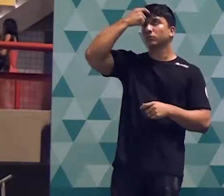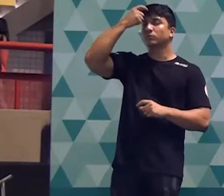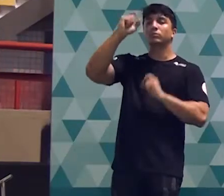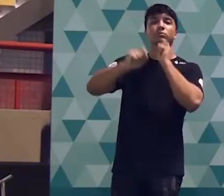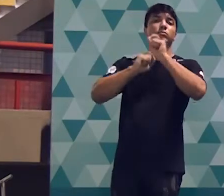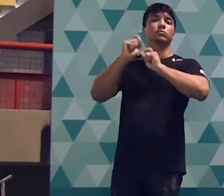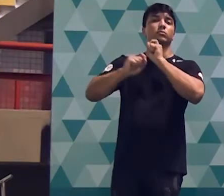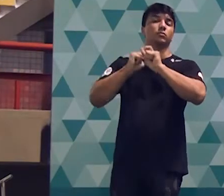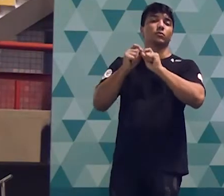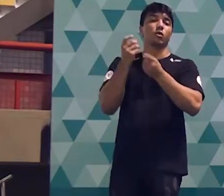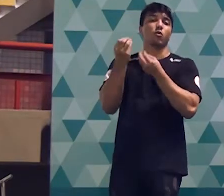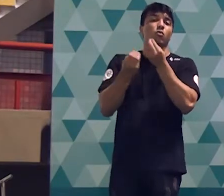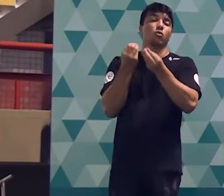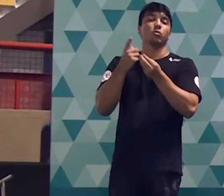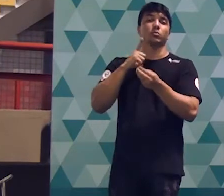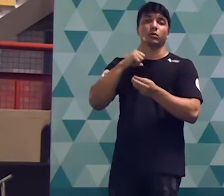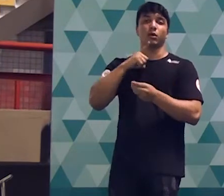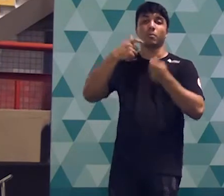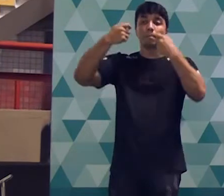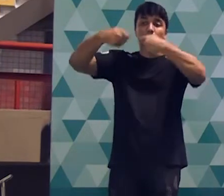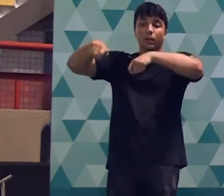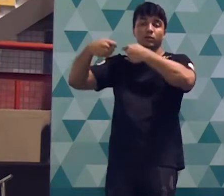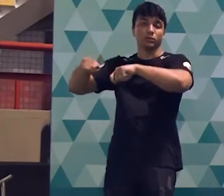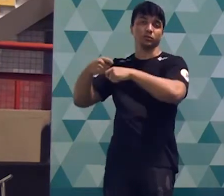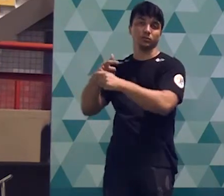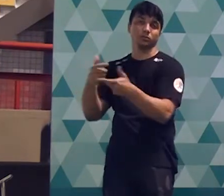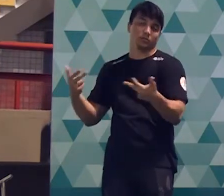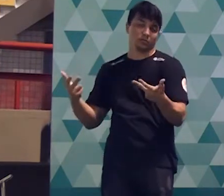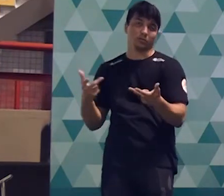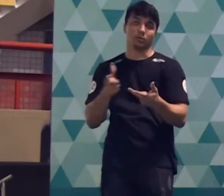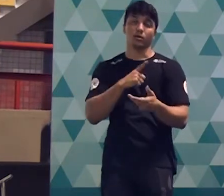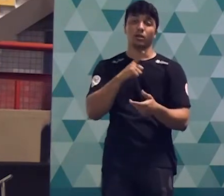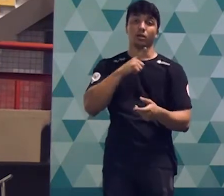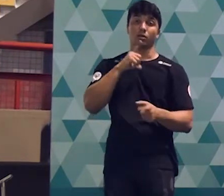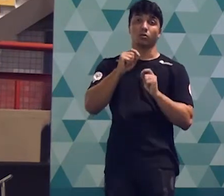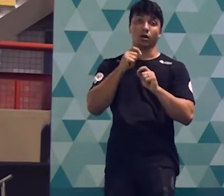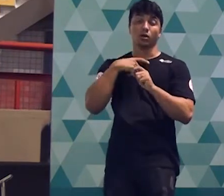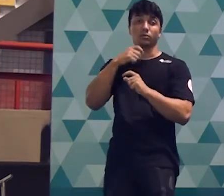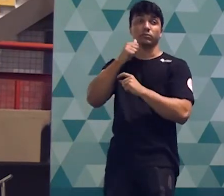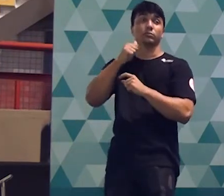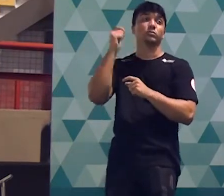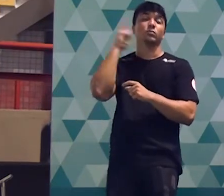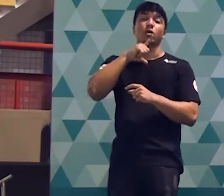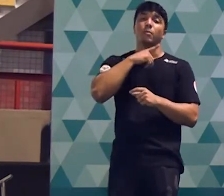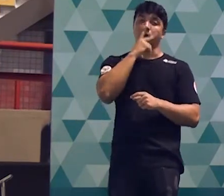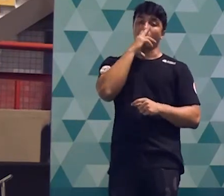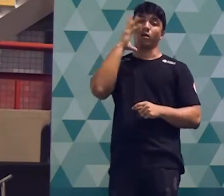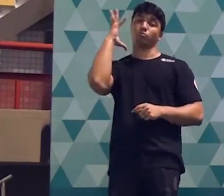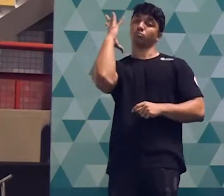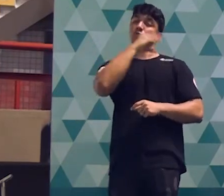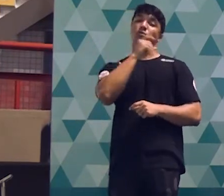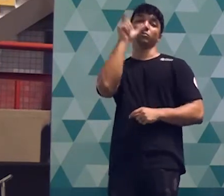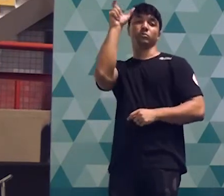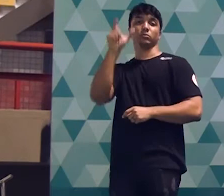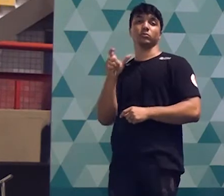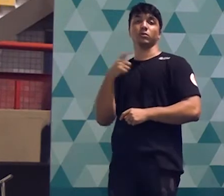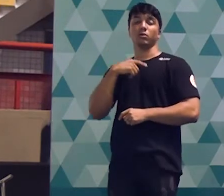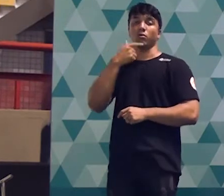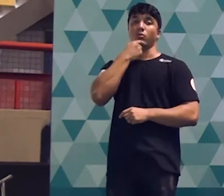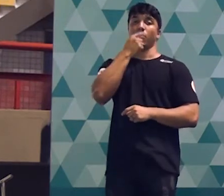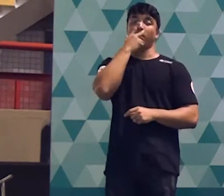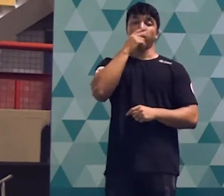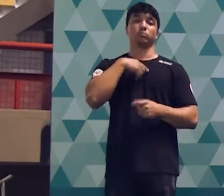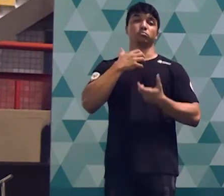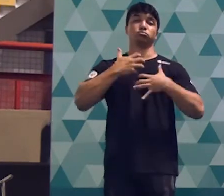conscientes de que tem essa necessidade. Elas fazem uma atividade física para ficar bonito. Tanto é que o caba, quando está